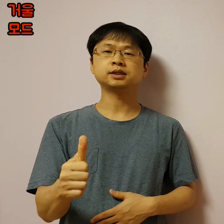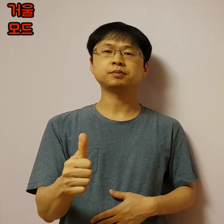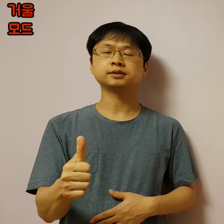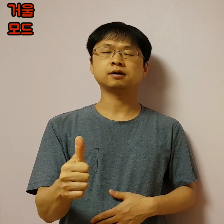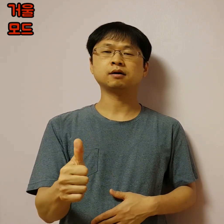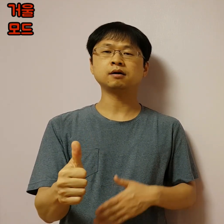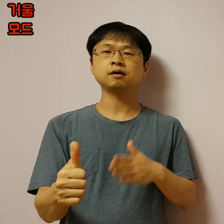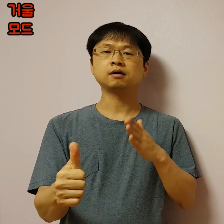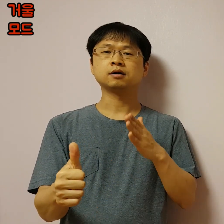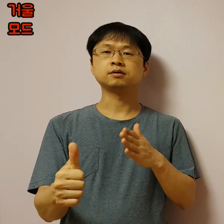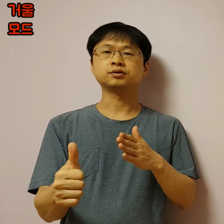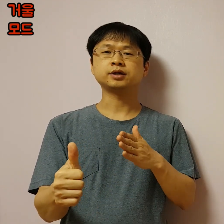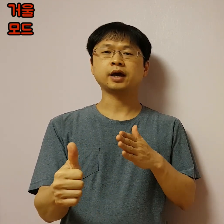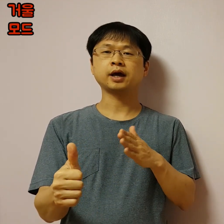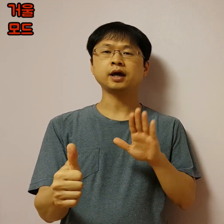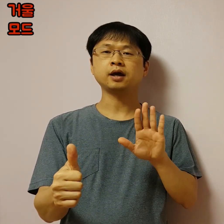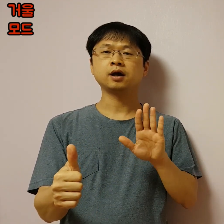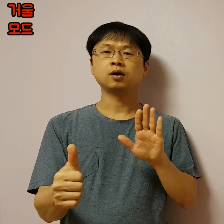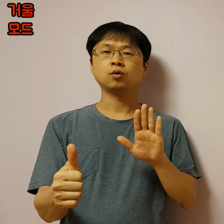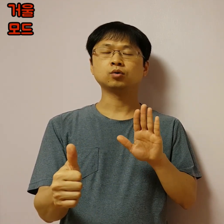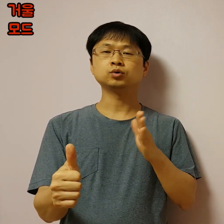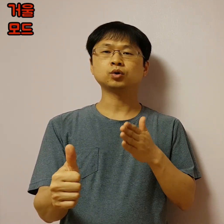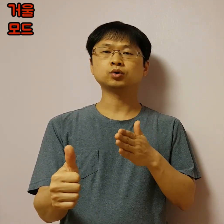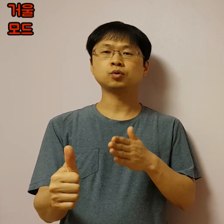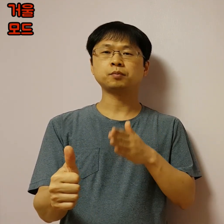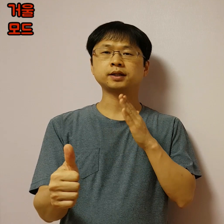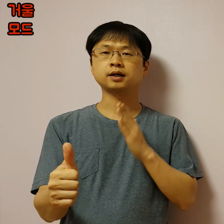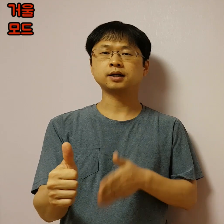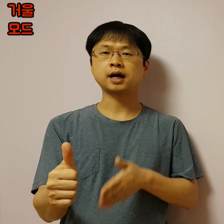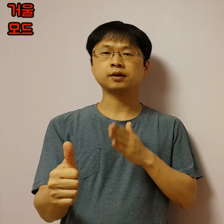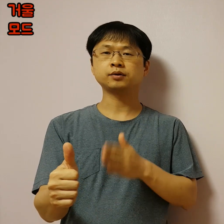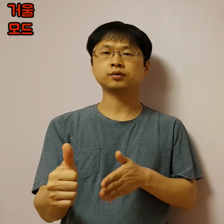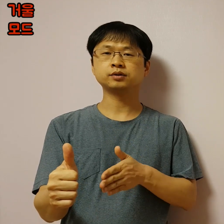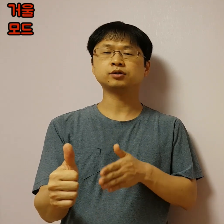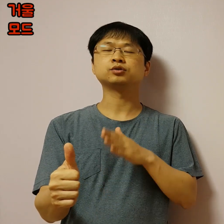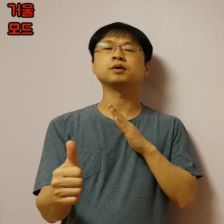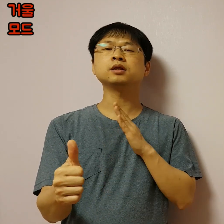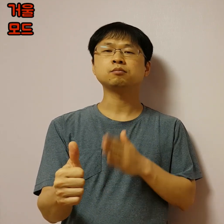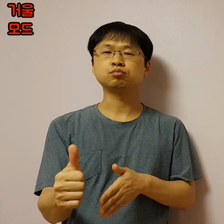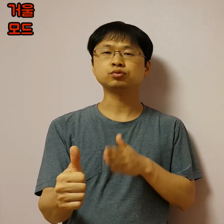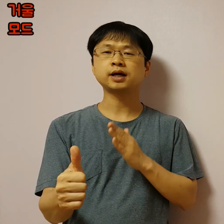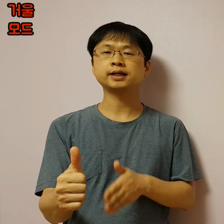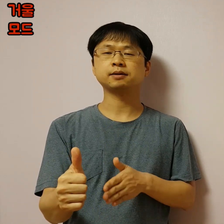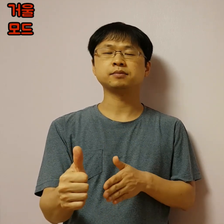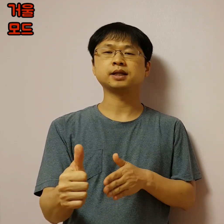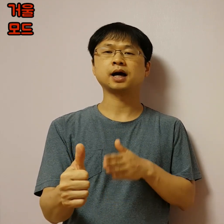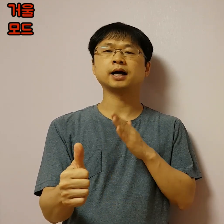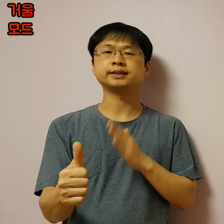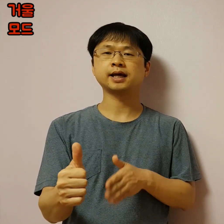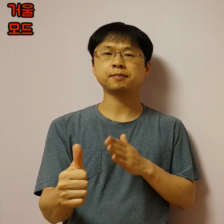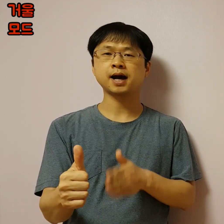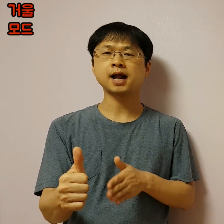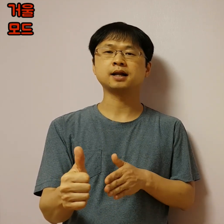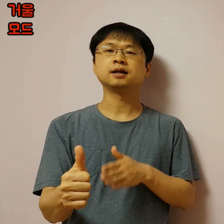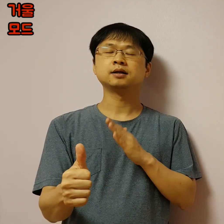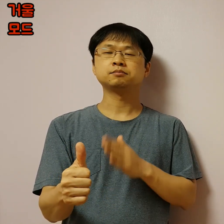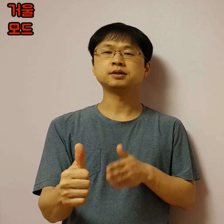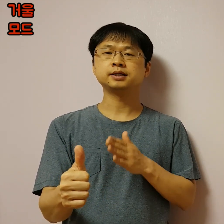엄지를 펴서 그 뒤에 오른손 손바닥을 아래 위로 흔들어주면 부탁이 됩니다. 제발,